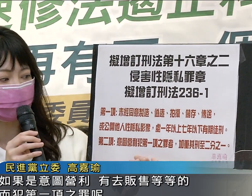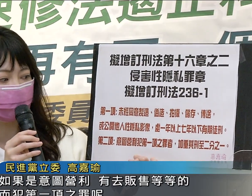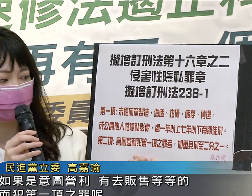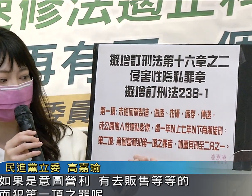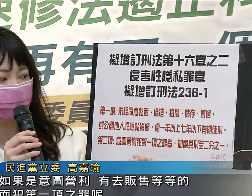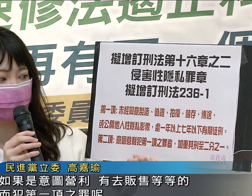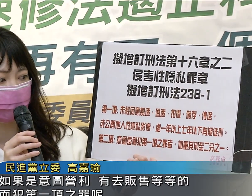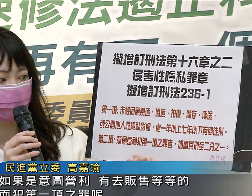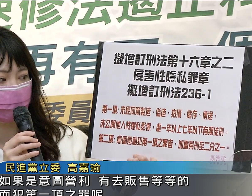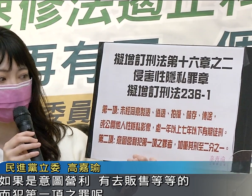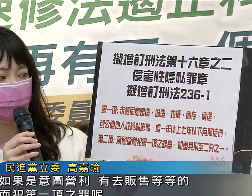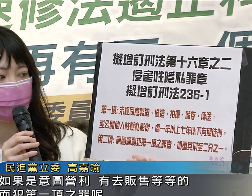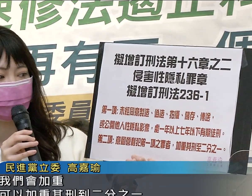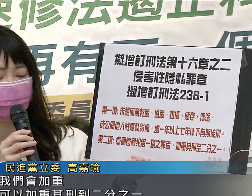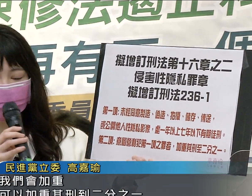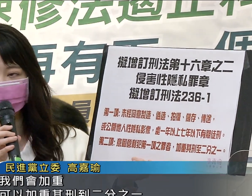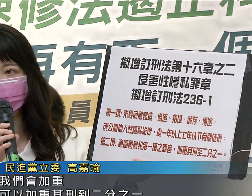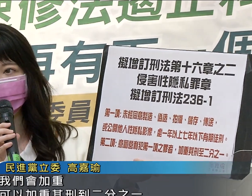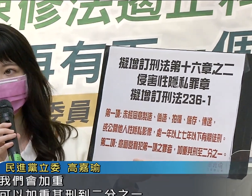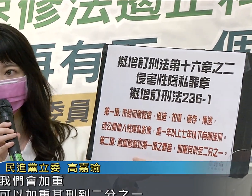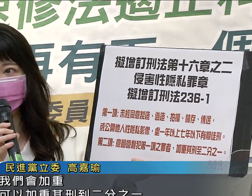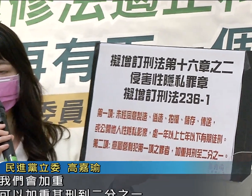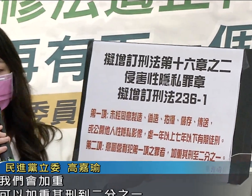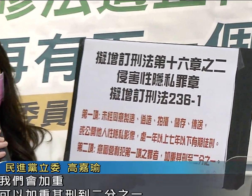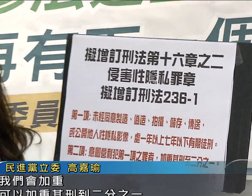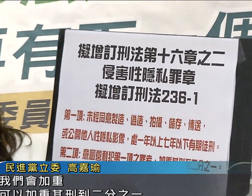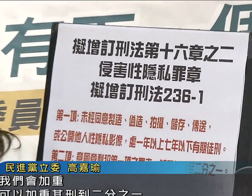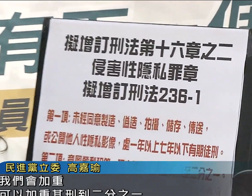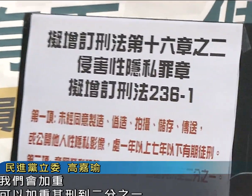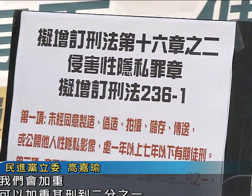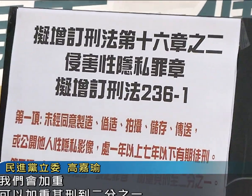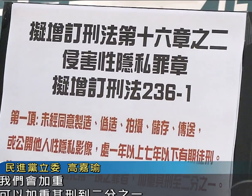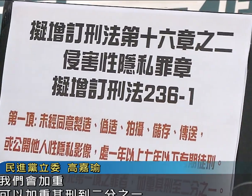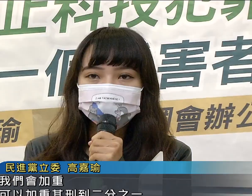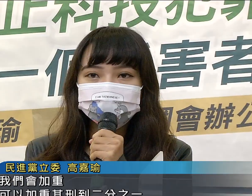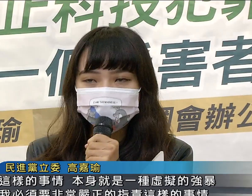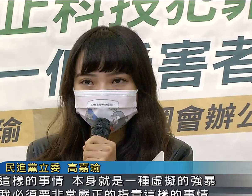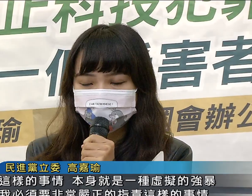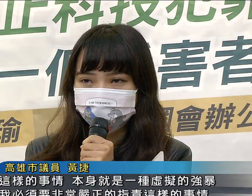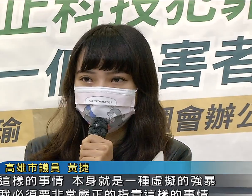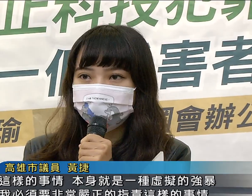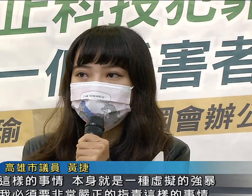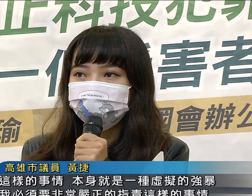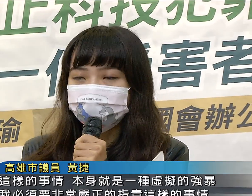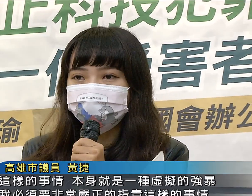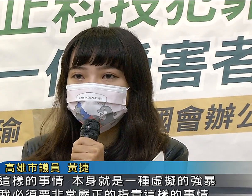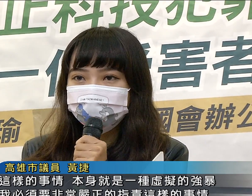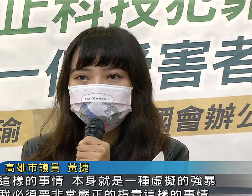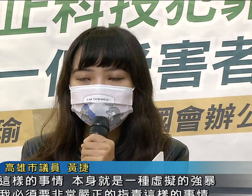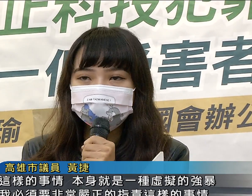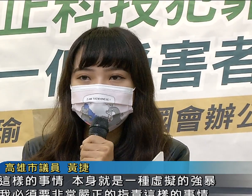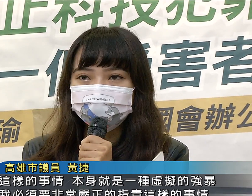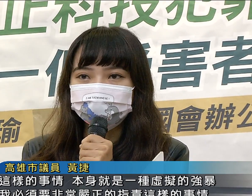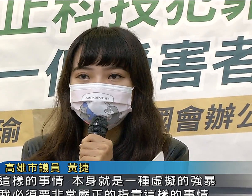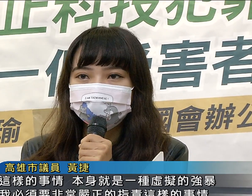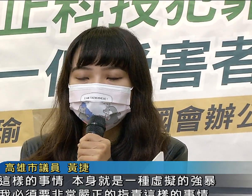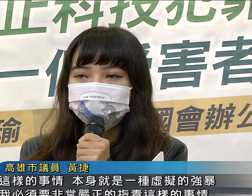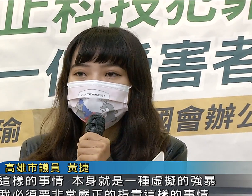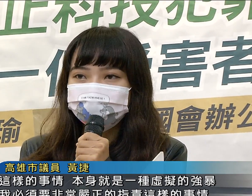犯第一项之罪呢，我们会加重，可以加重其刑到1/2哦。这样的事情本身就是一种虚